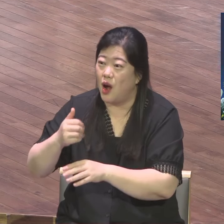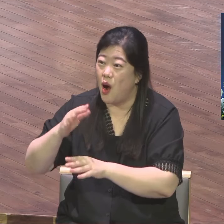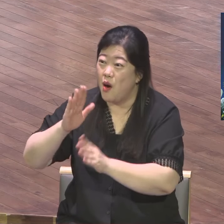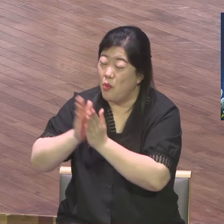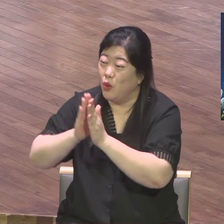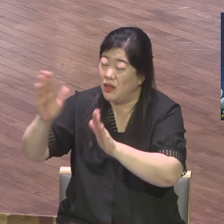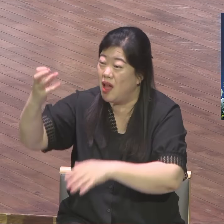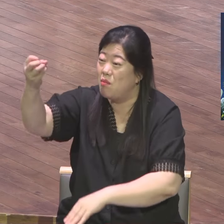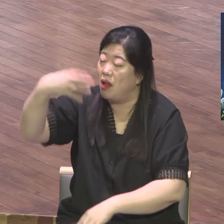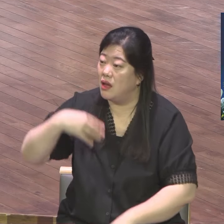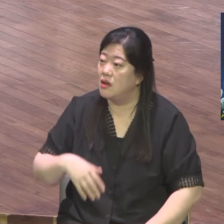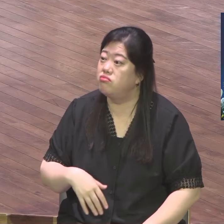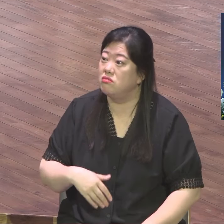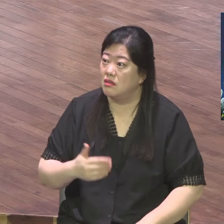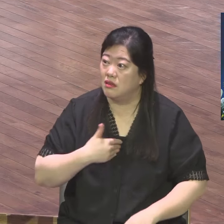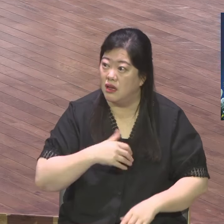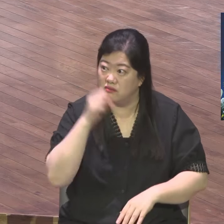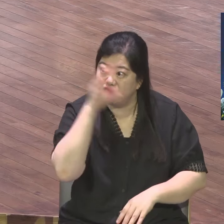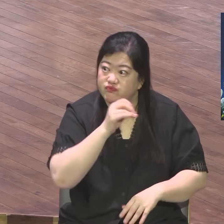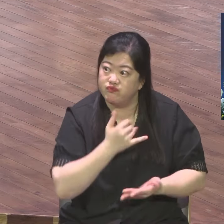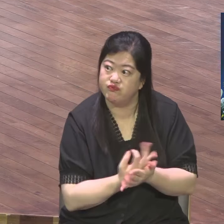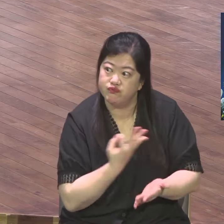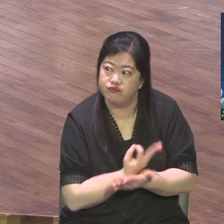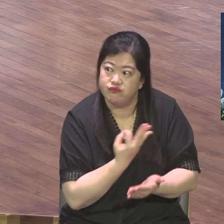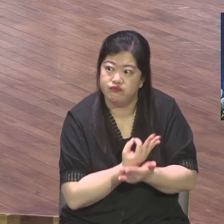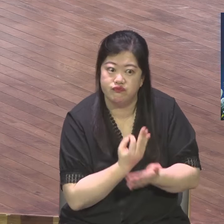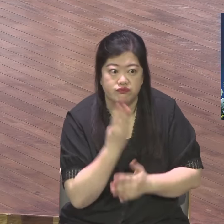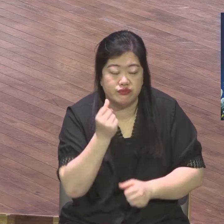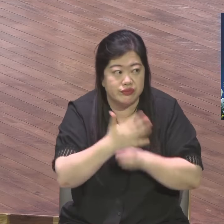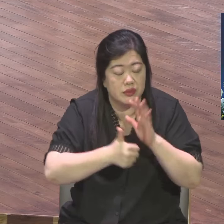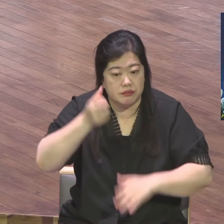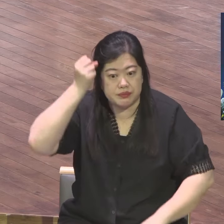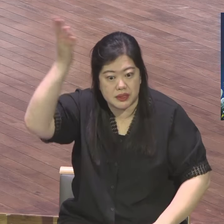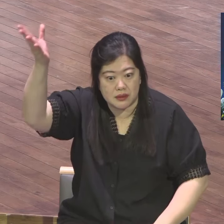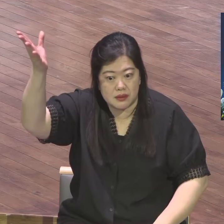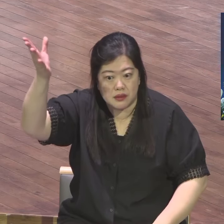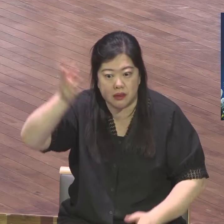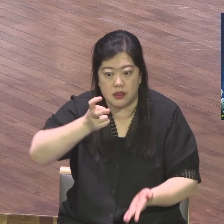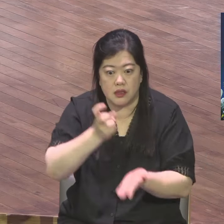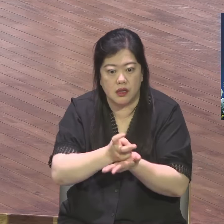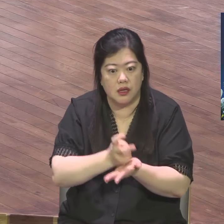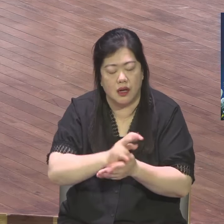되니까 교만해졌어. 하나님을 배반했습니다.